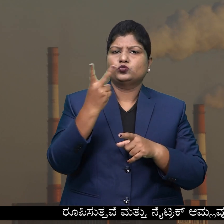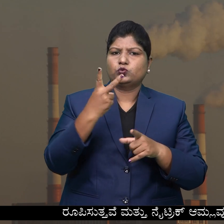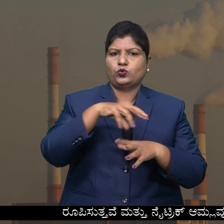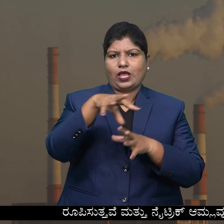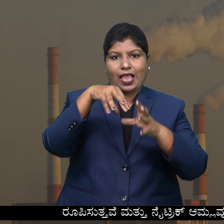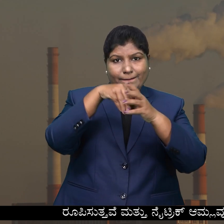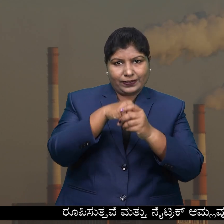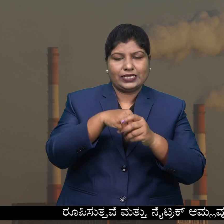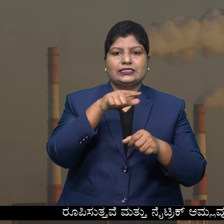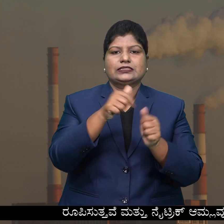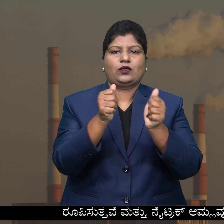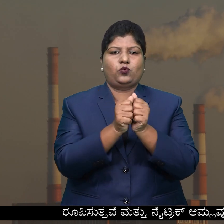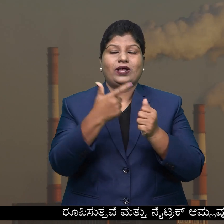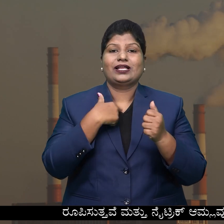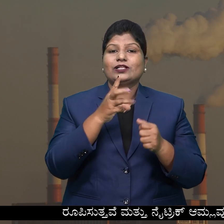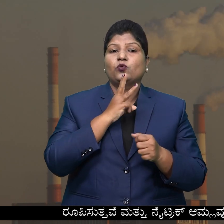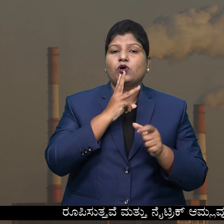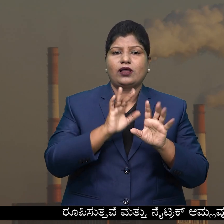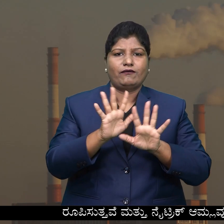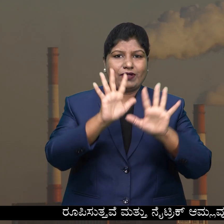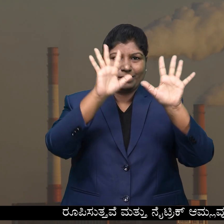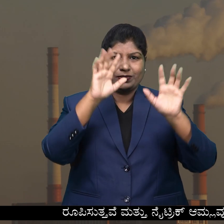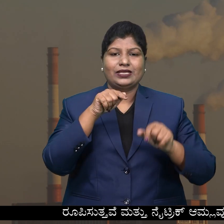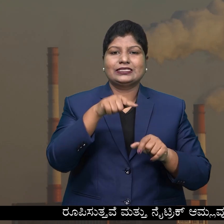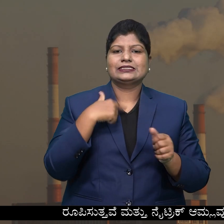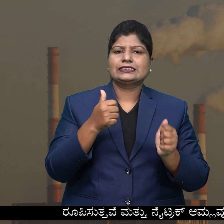ಹಿಮ ಅಥವಾ ಮಂಜಾಗಿ ಅವಕ್ಷೇಪಿಸುತ್ತದೆ.